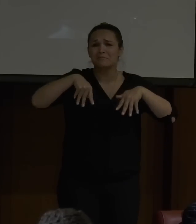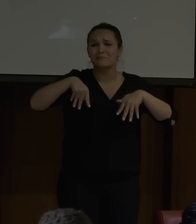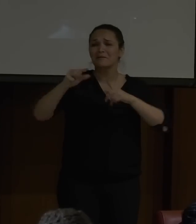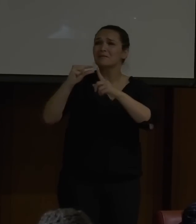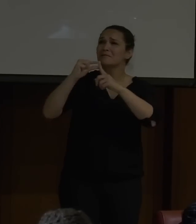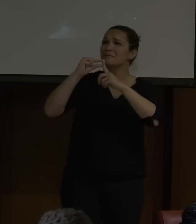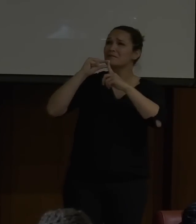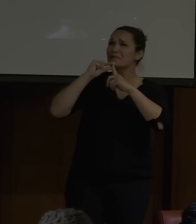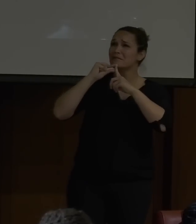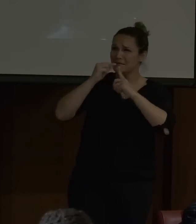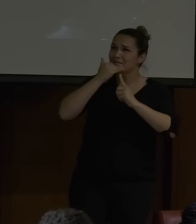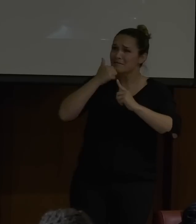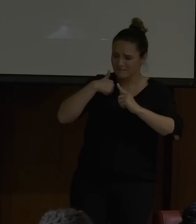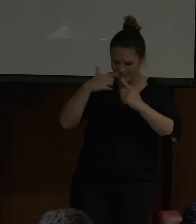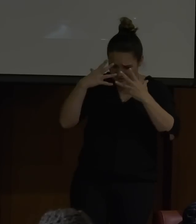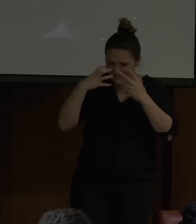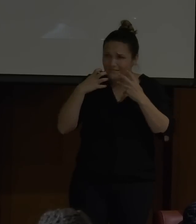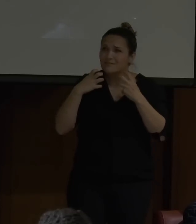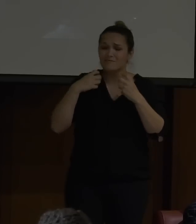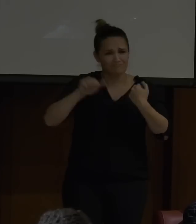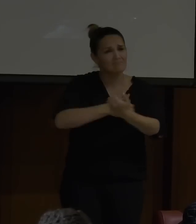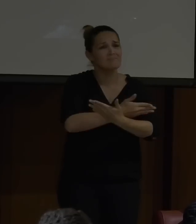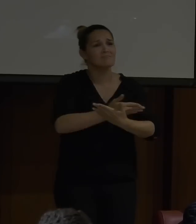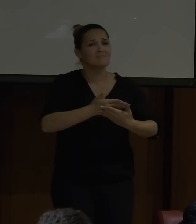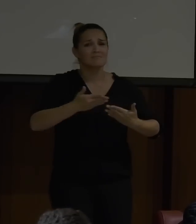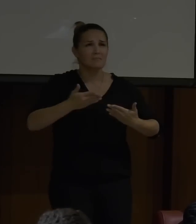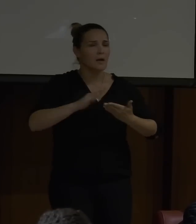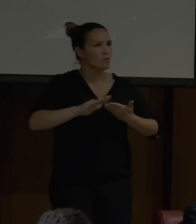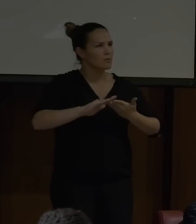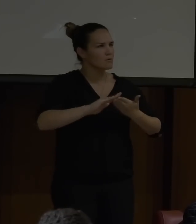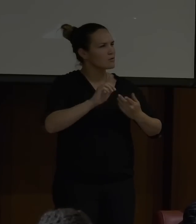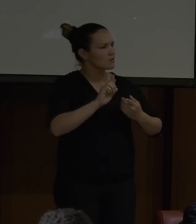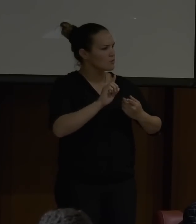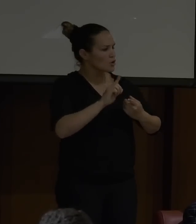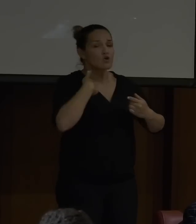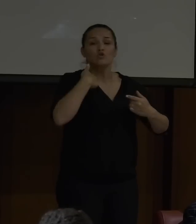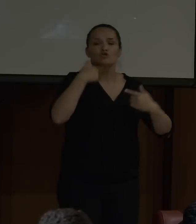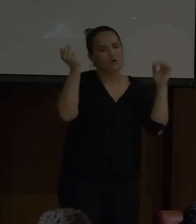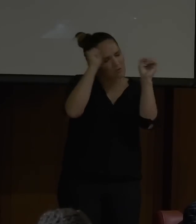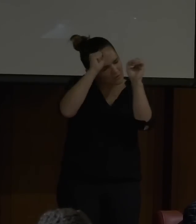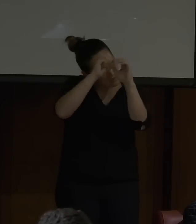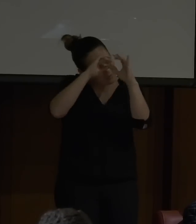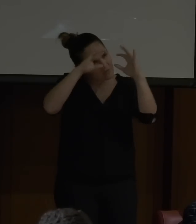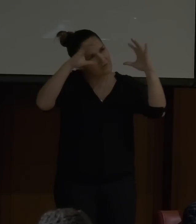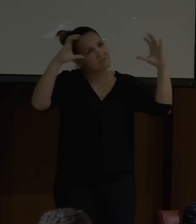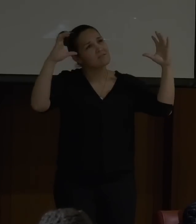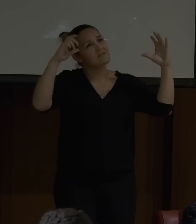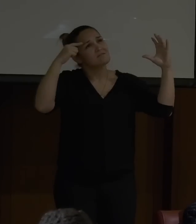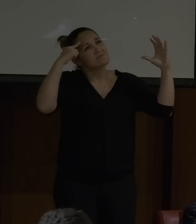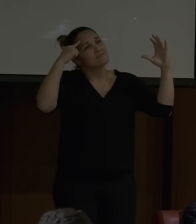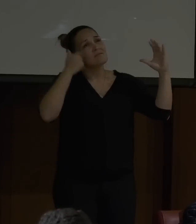palabras me hicieron hablar. Estoy cantando porque estoy soñando porque mi alma